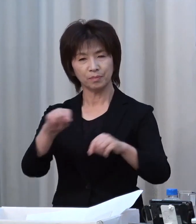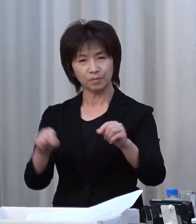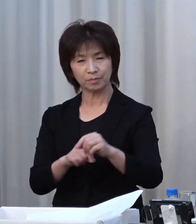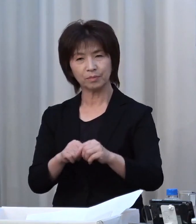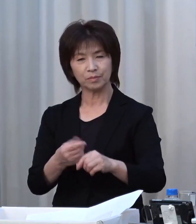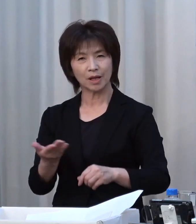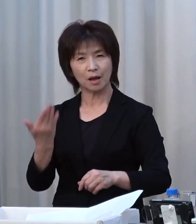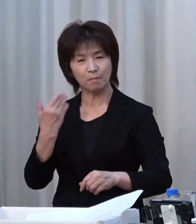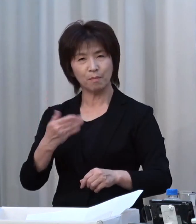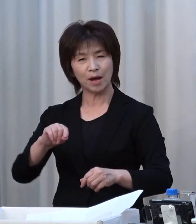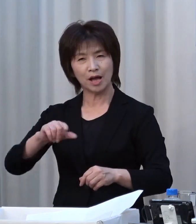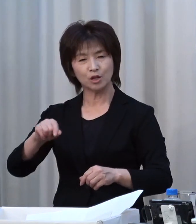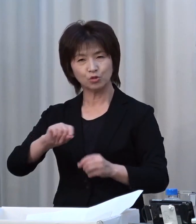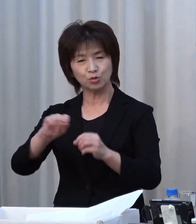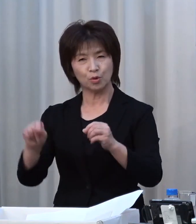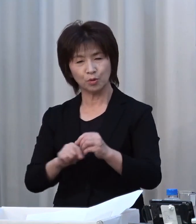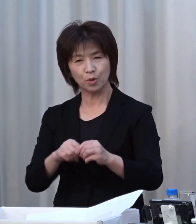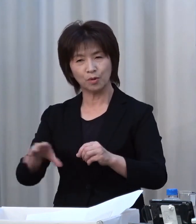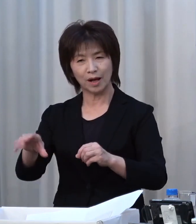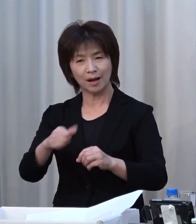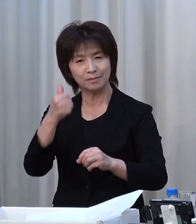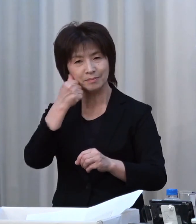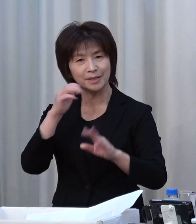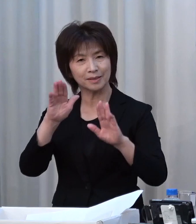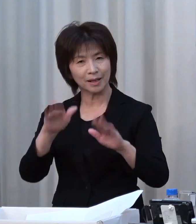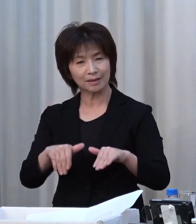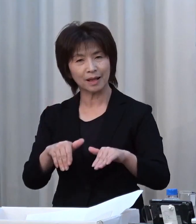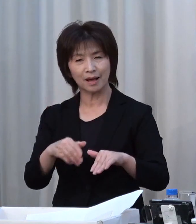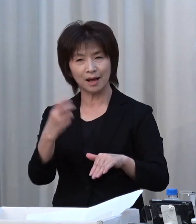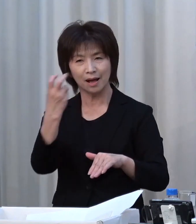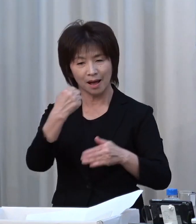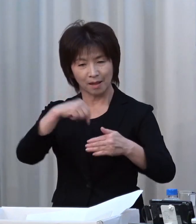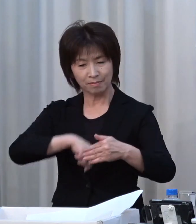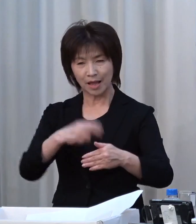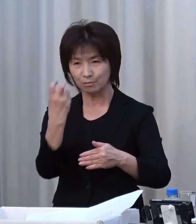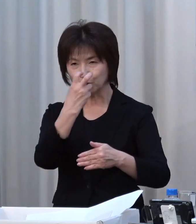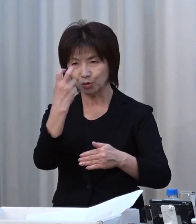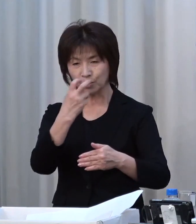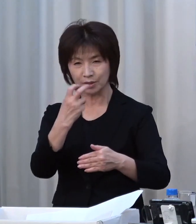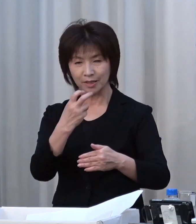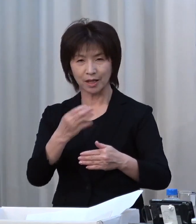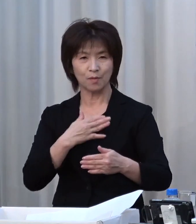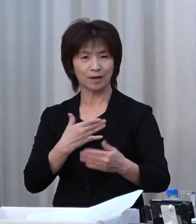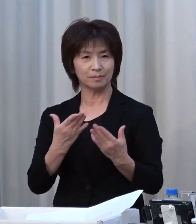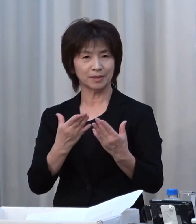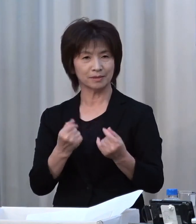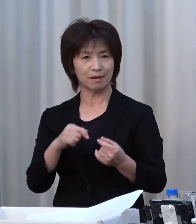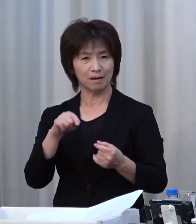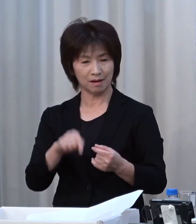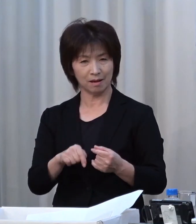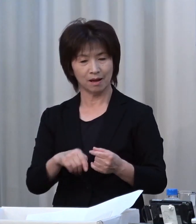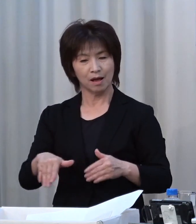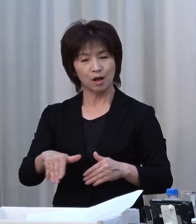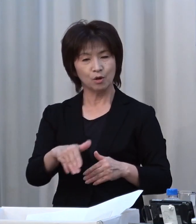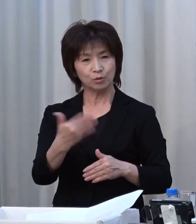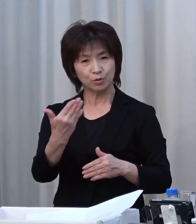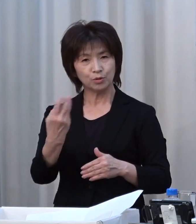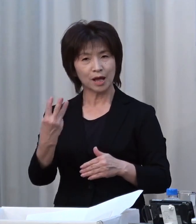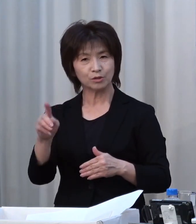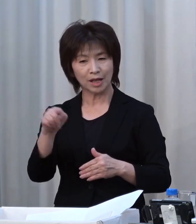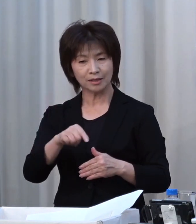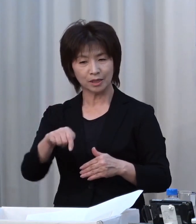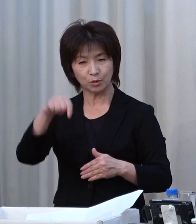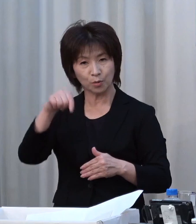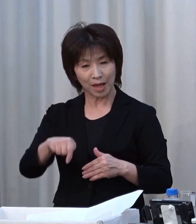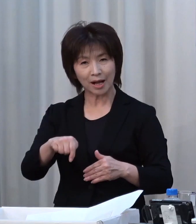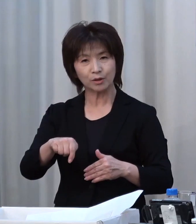旧水道局が把握していなかったということが調査で、内部調査で判明しました。この903人中